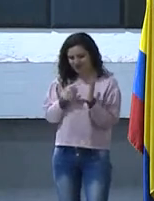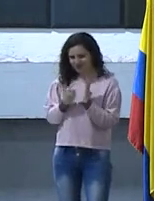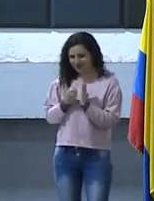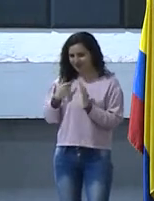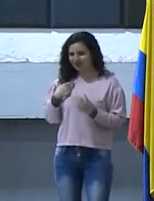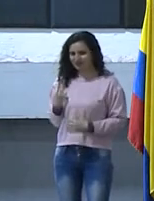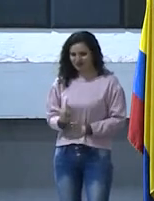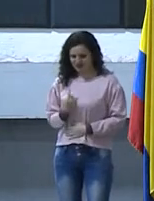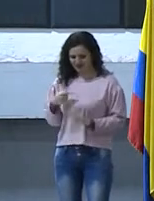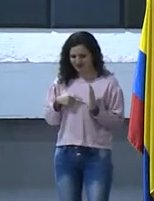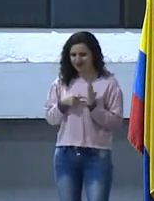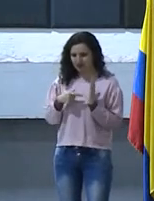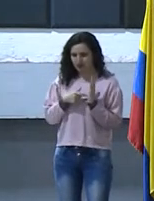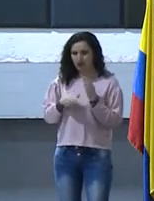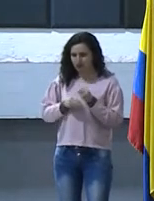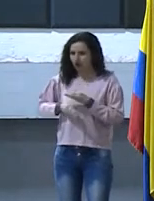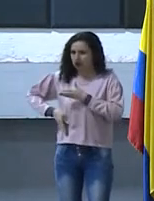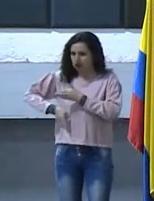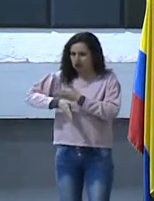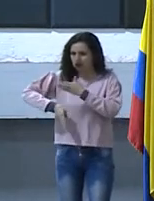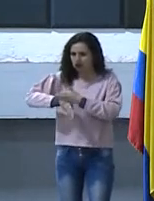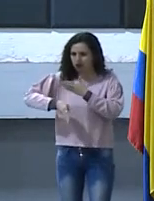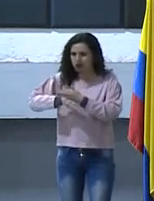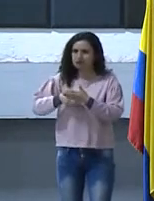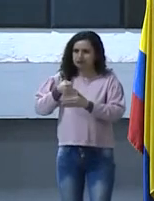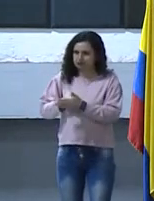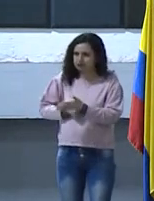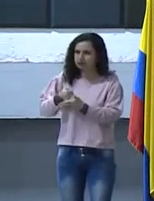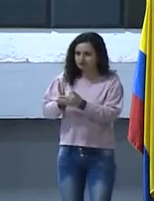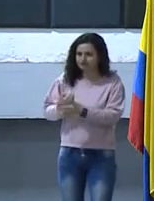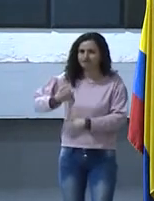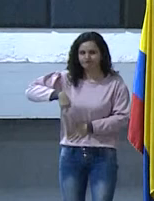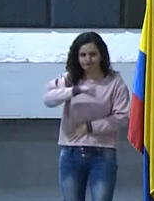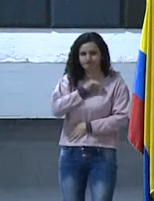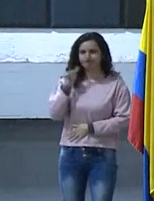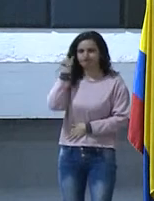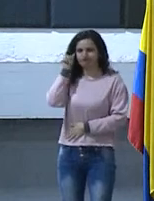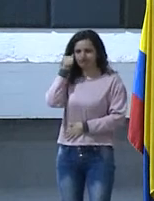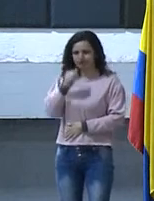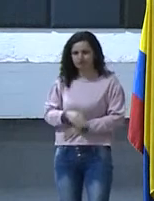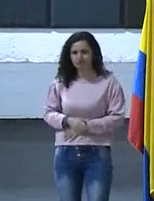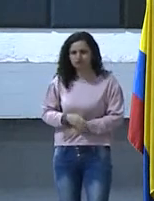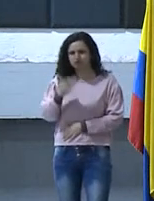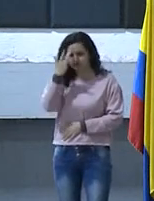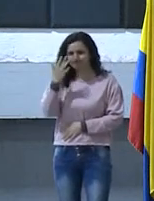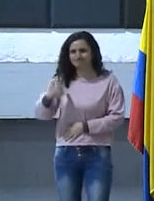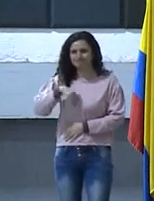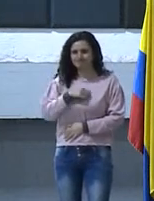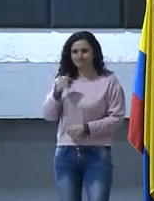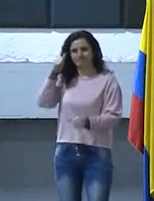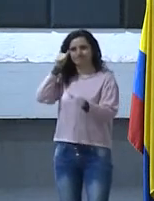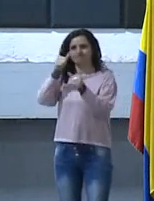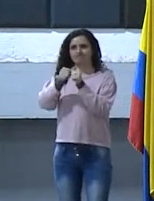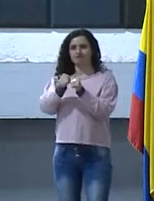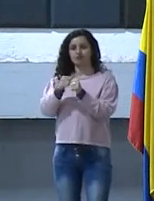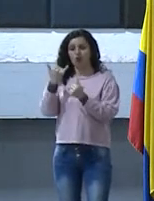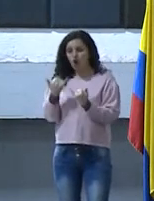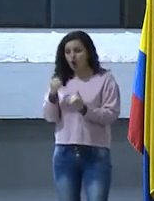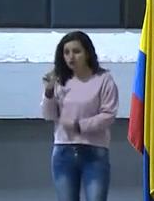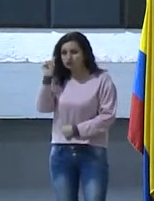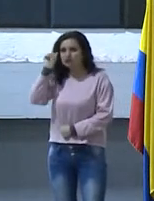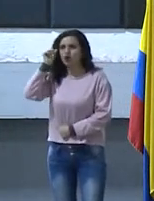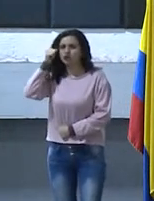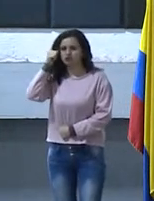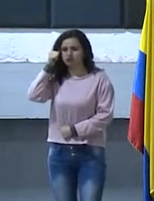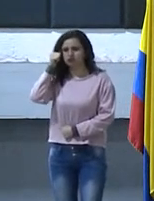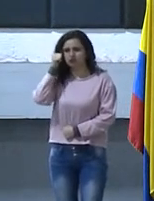insistencia y persistencia los estamos recordando porque los evocamos rememoramos y